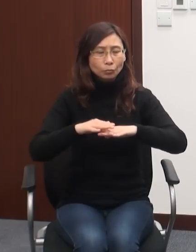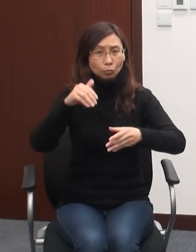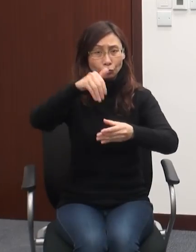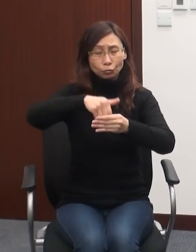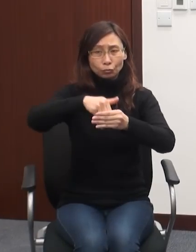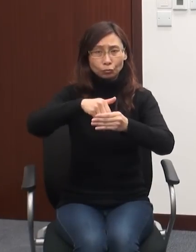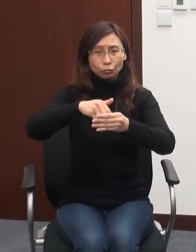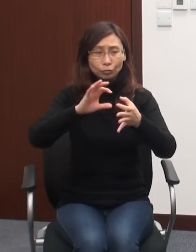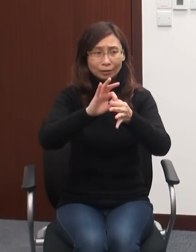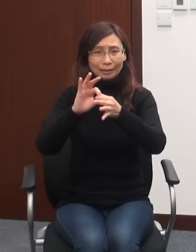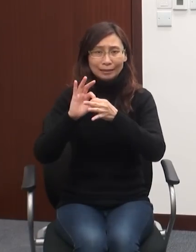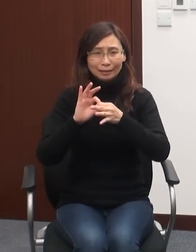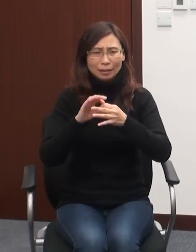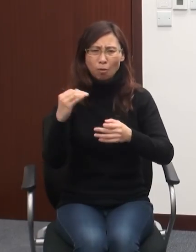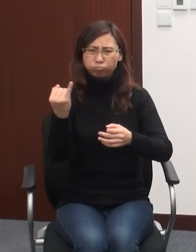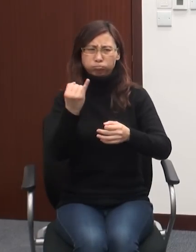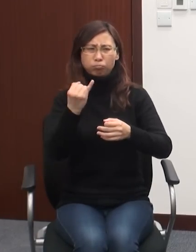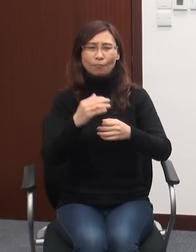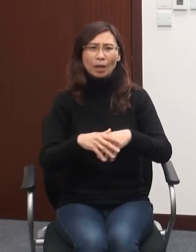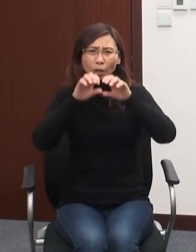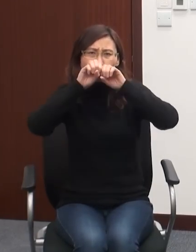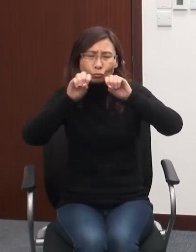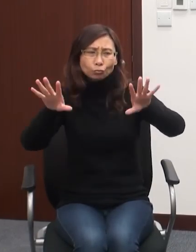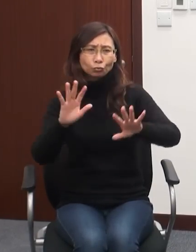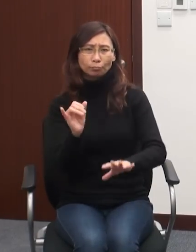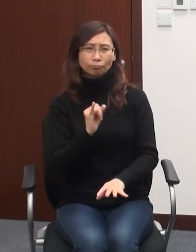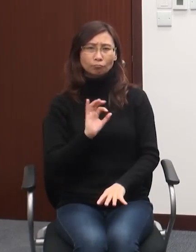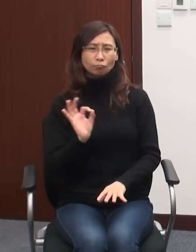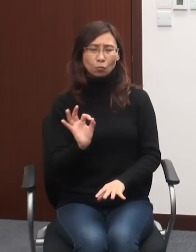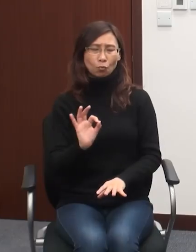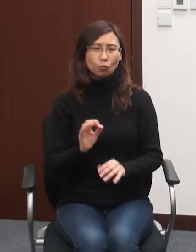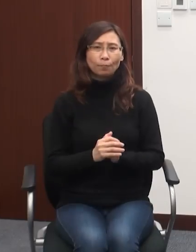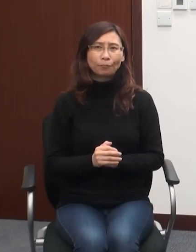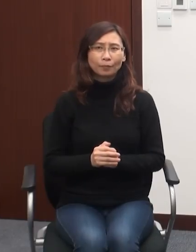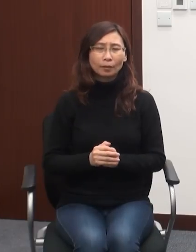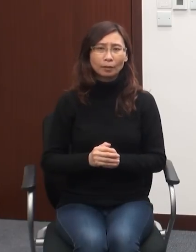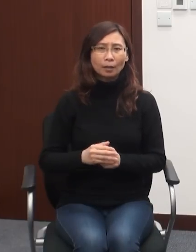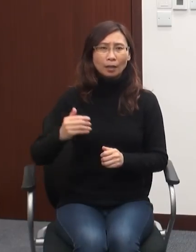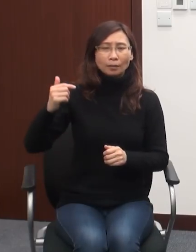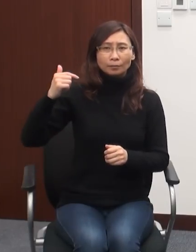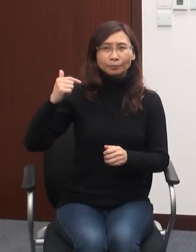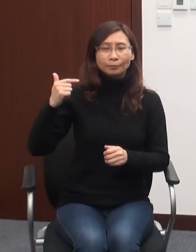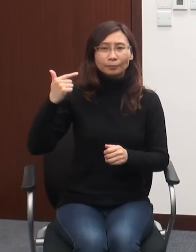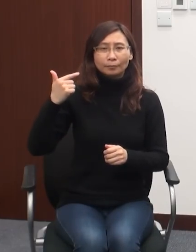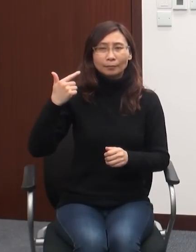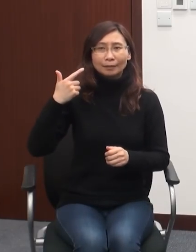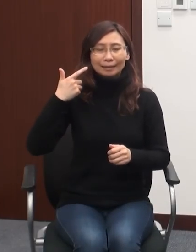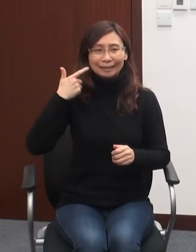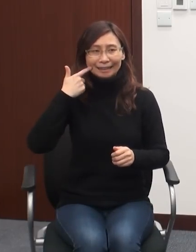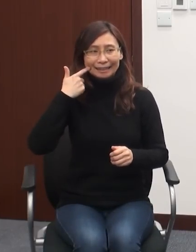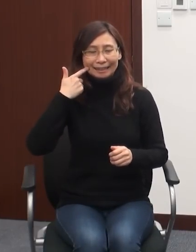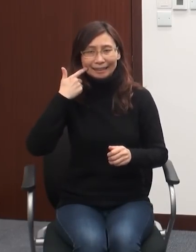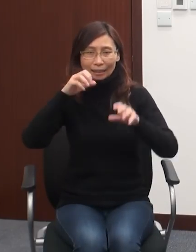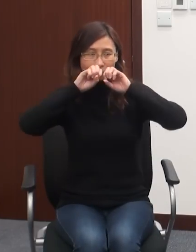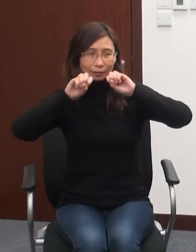冇宣傳。佢唔明啊！你硬銷即係話咧，你硬銷話。即係講嚟講去，沙鍋佢就普選好